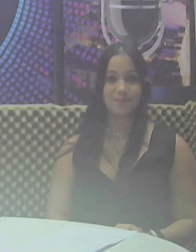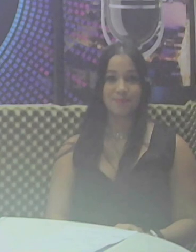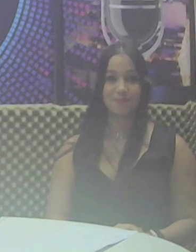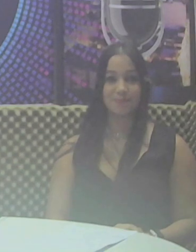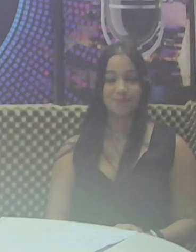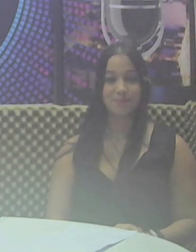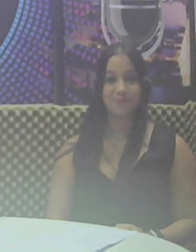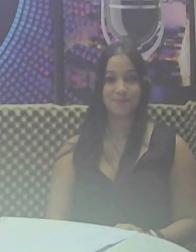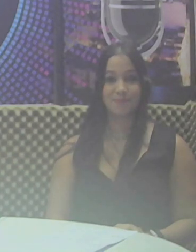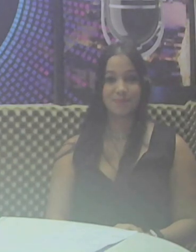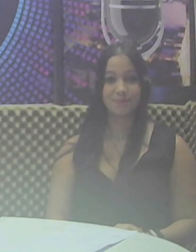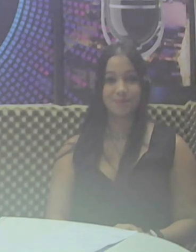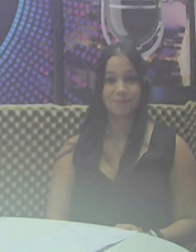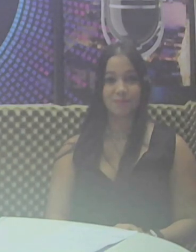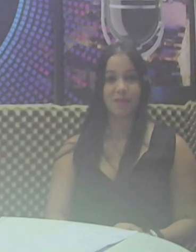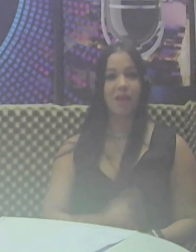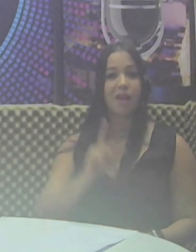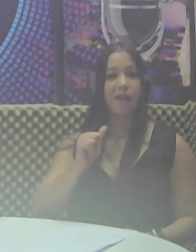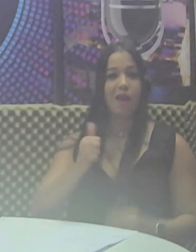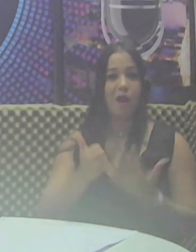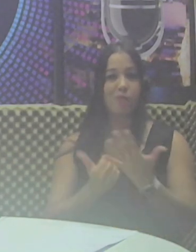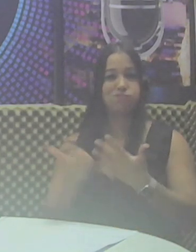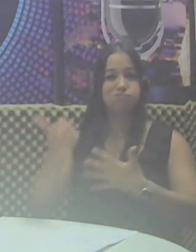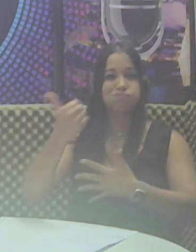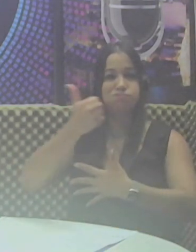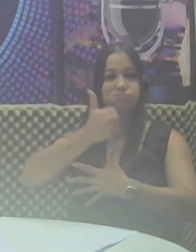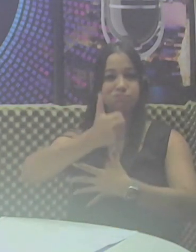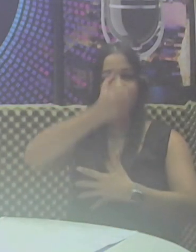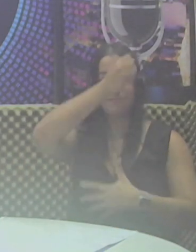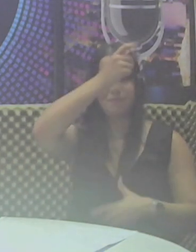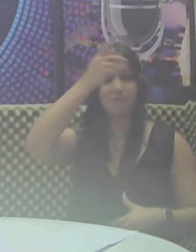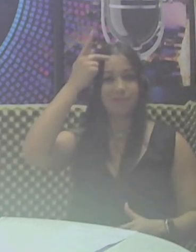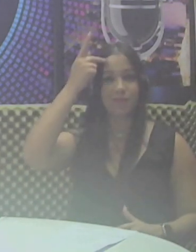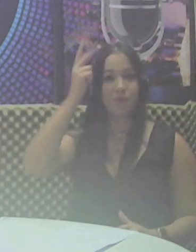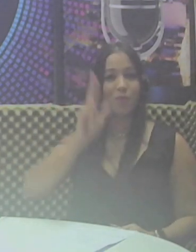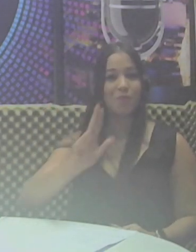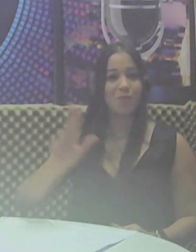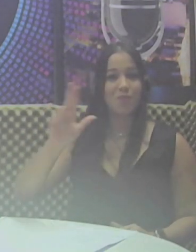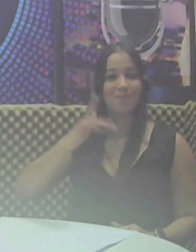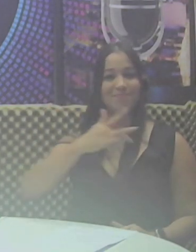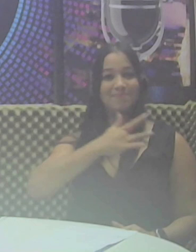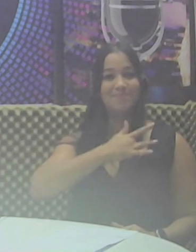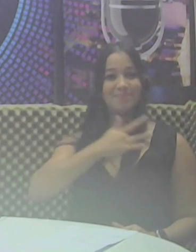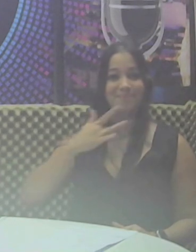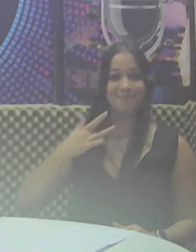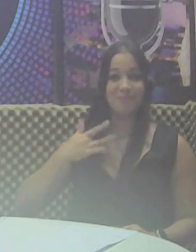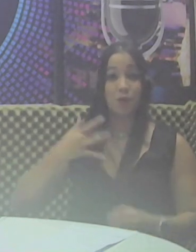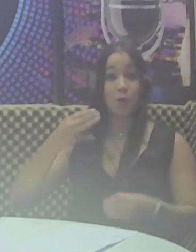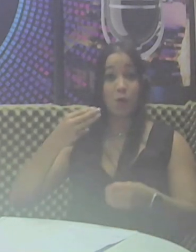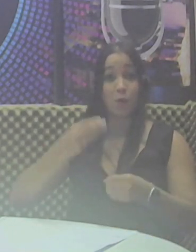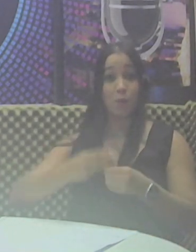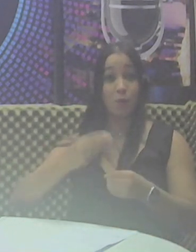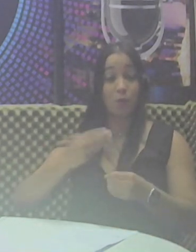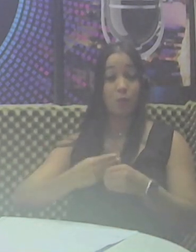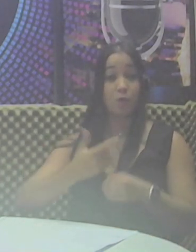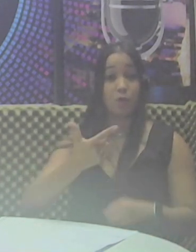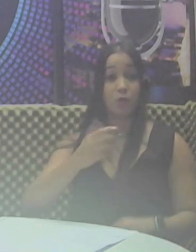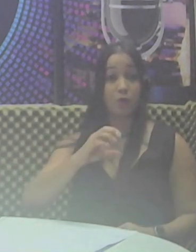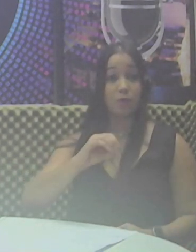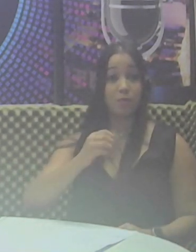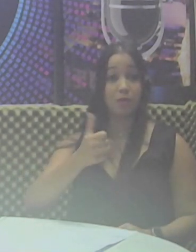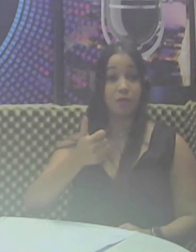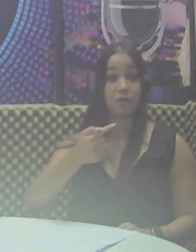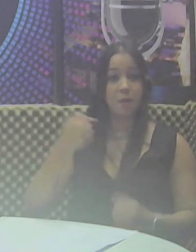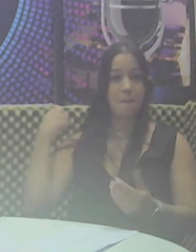Considerado setor prioritário na Prefeitura de Uberlândia, a saúde municipal recebeu, desde 2017, mais que o dobro